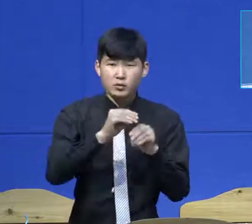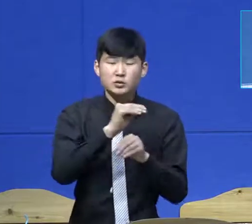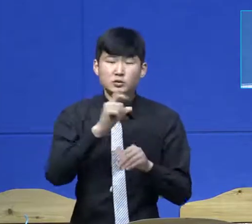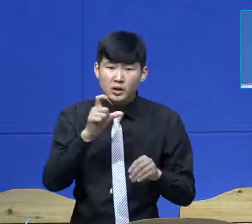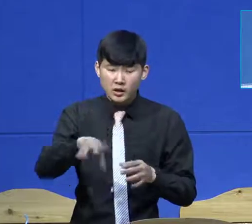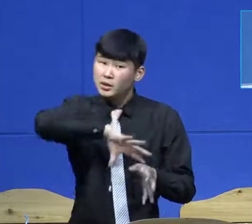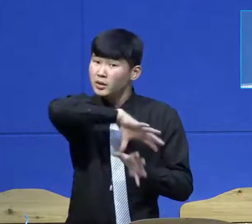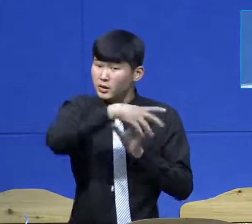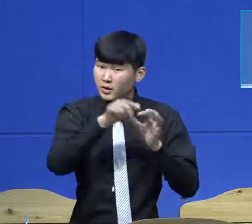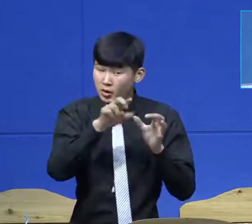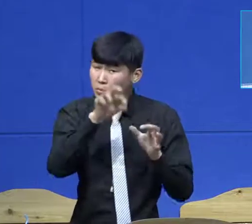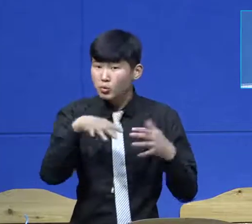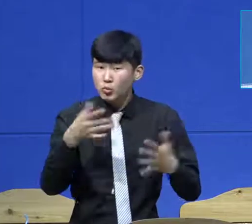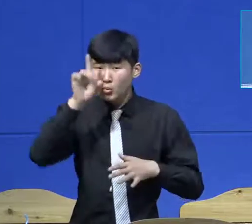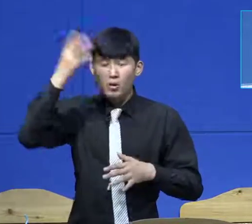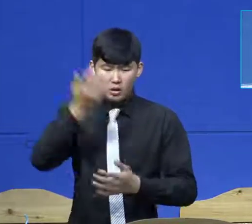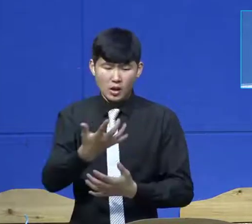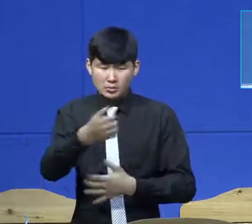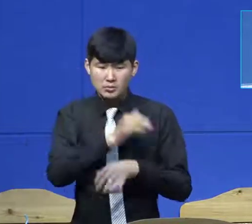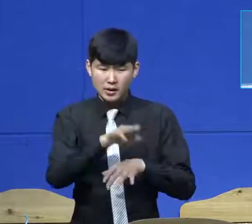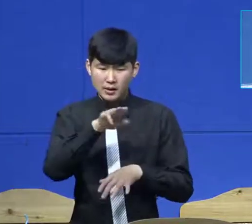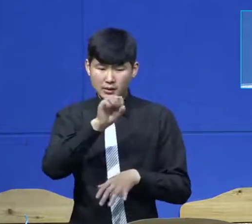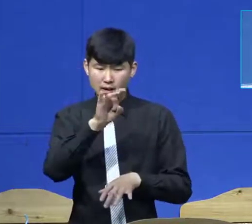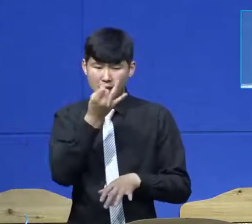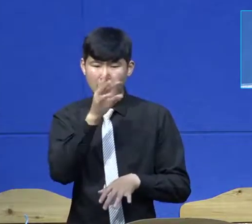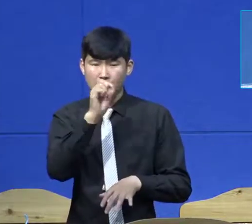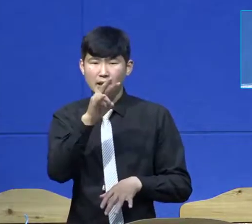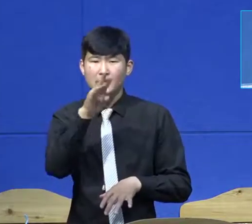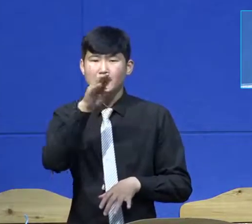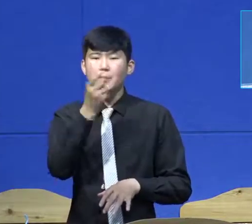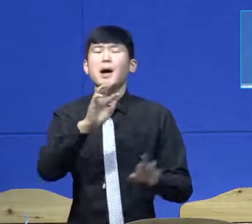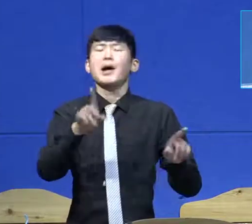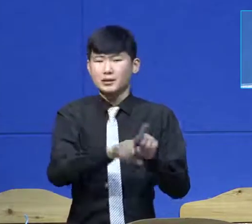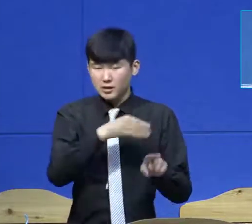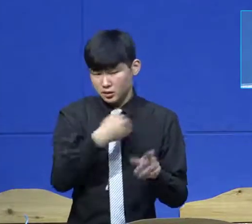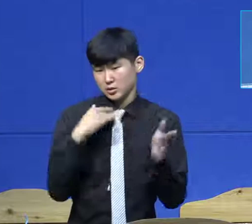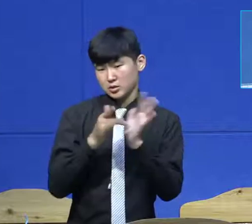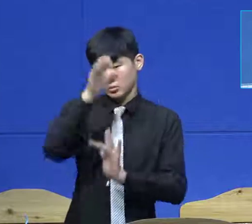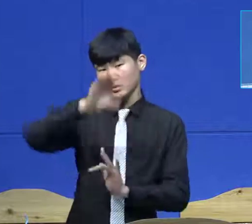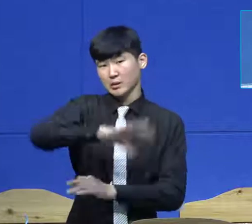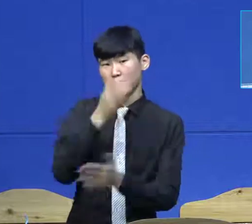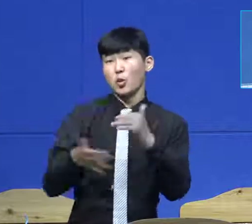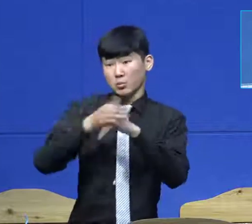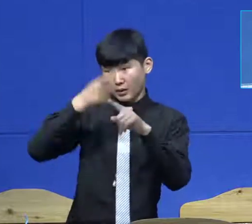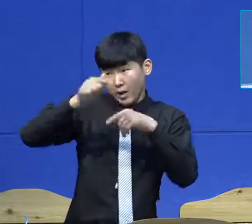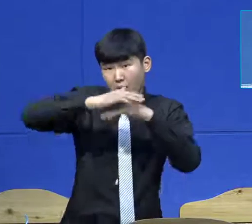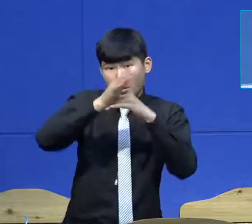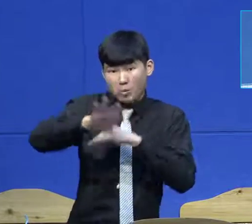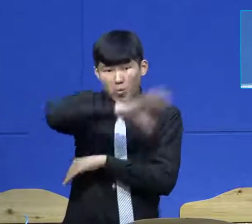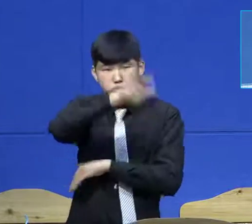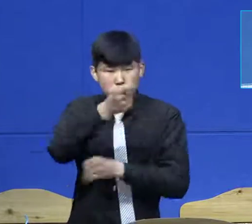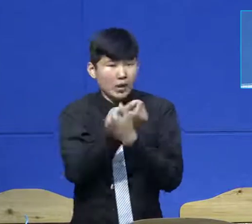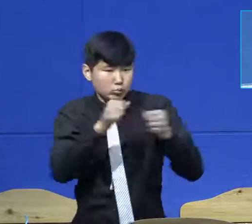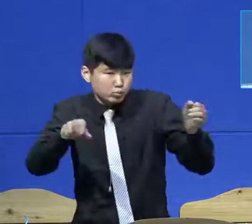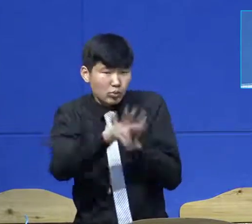Энэ дэлхий бол бурхны эрхэлж байгаа тарайлангийн талбайтай адилхан. Эзэн Есүс загалмай дээр үхээд дахиж амьснараа бүх хүн аврагдаж